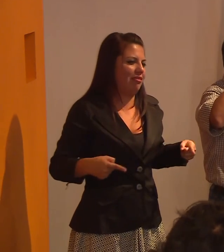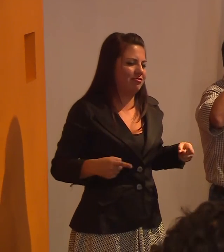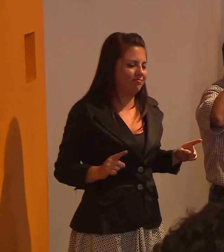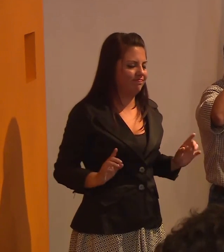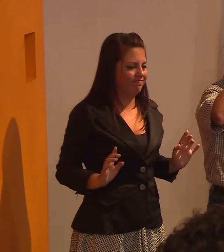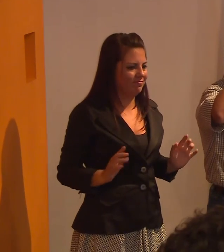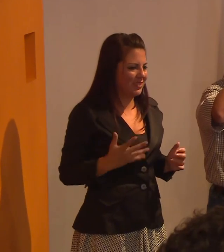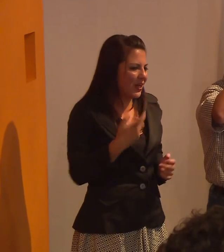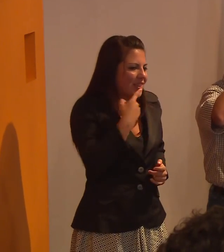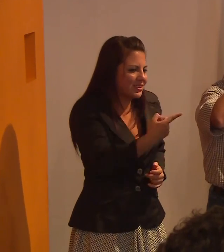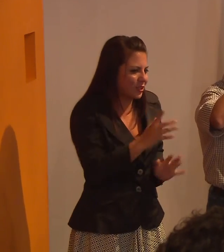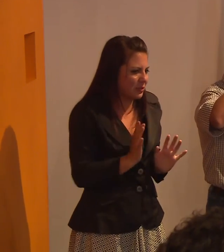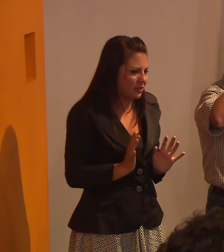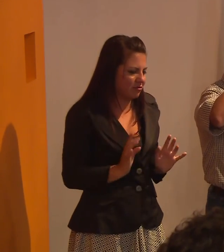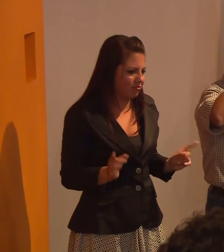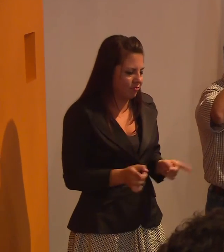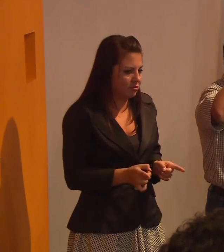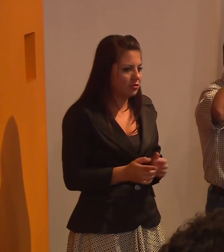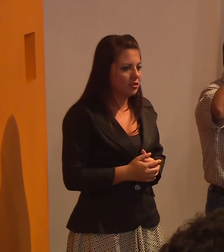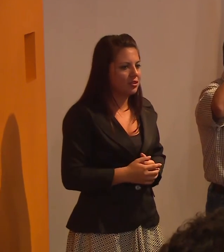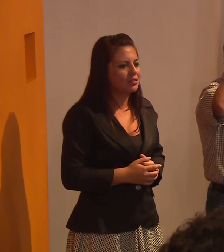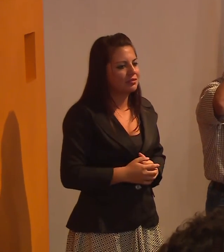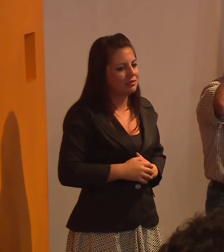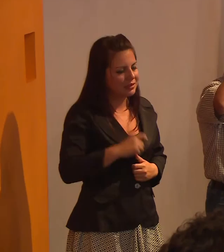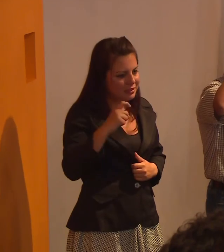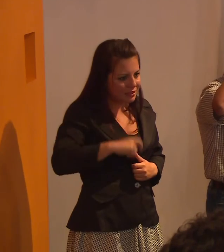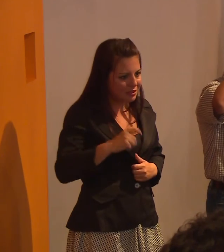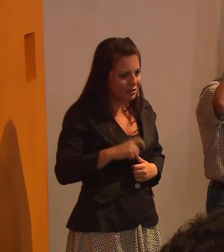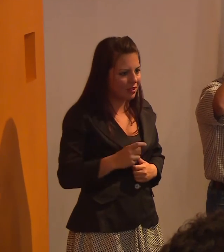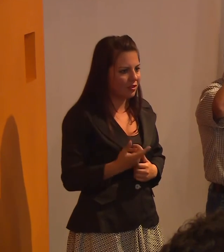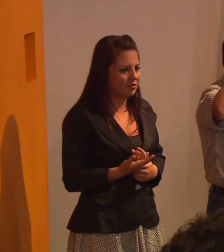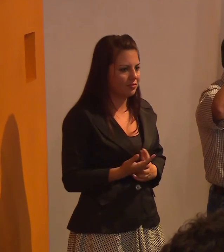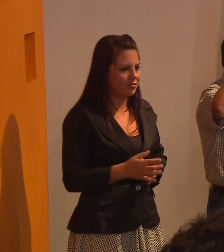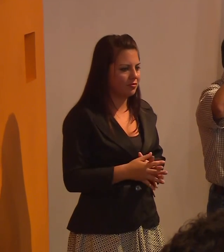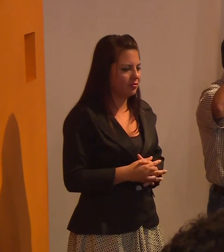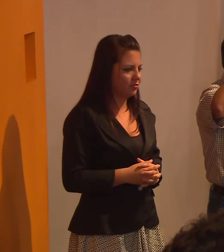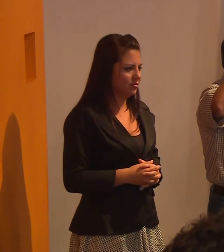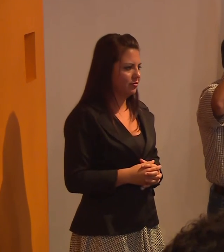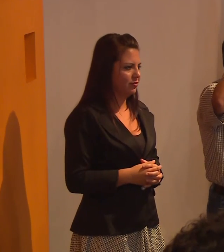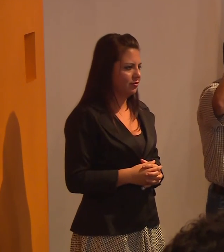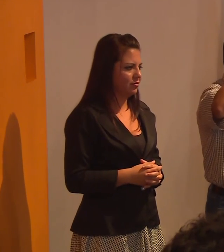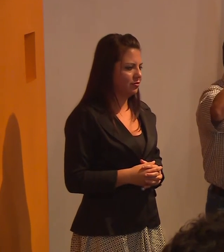eso, es necesario que vuelva a un lugar